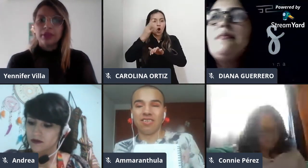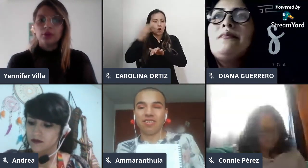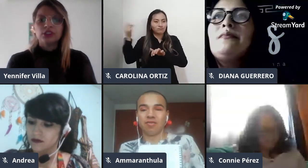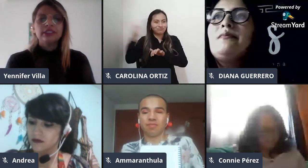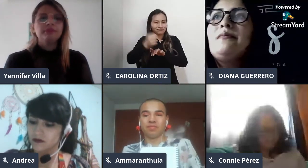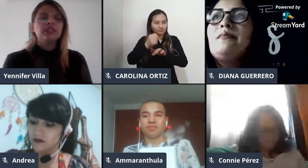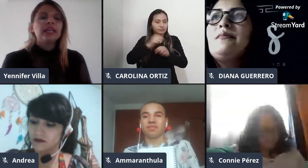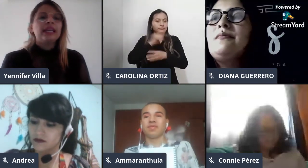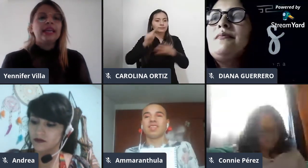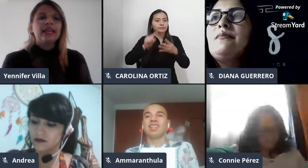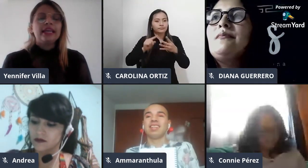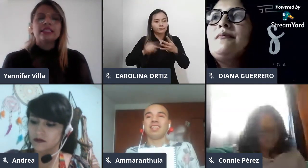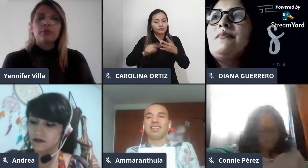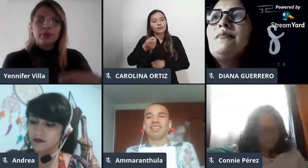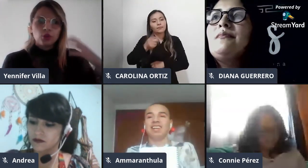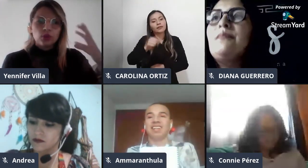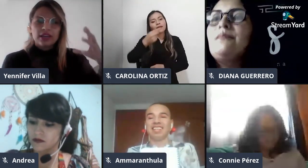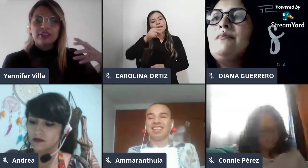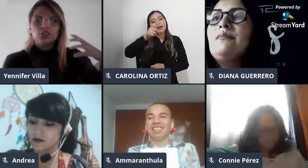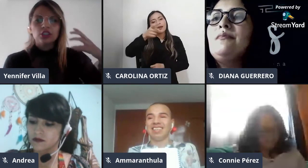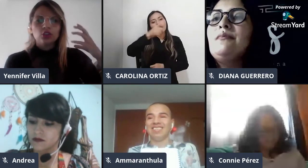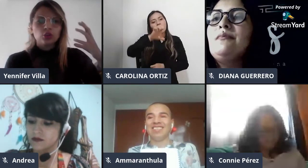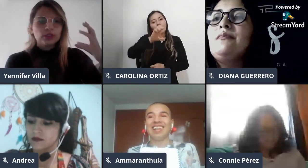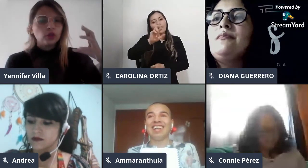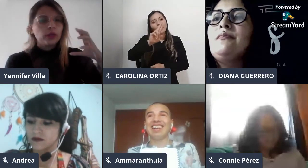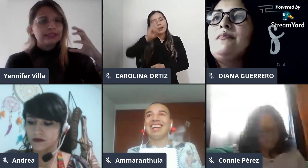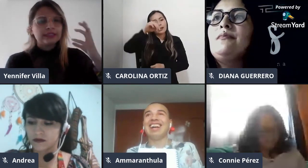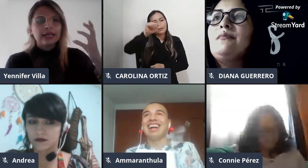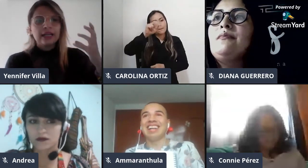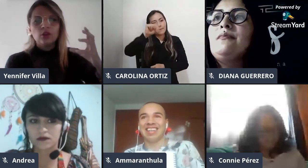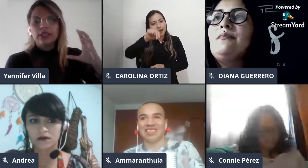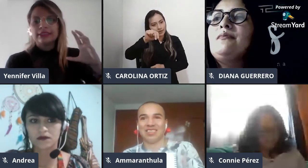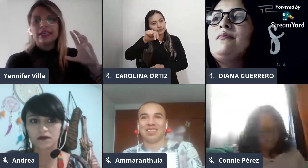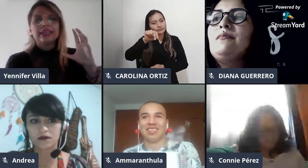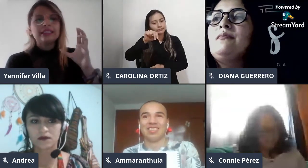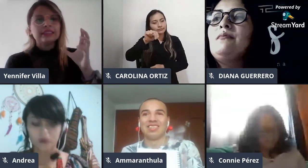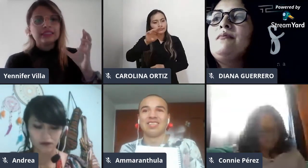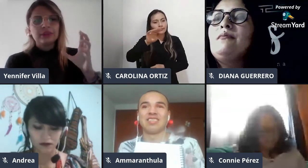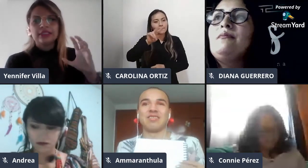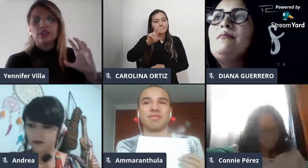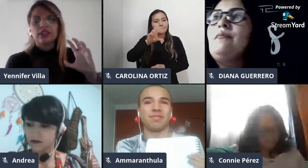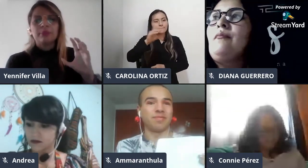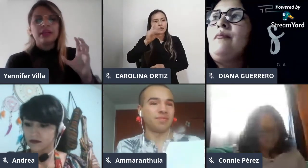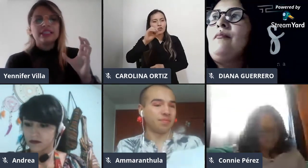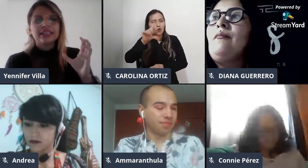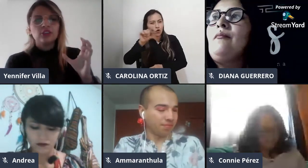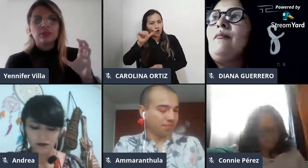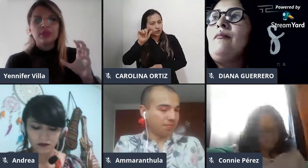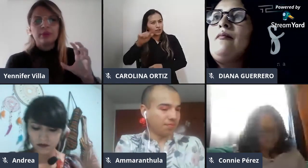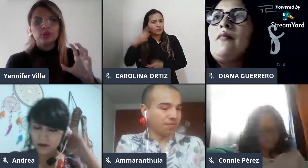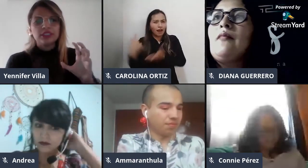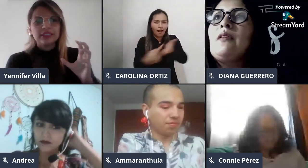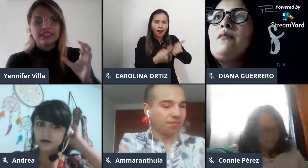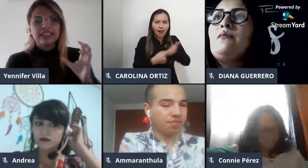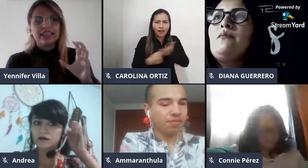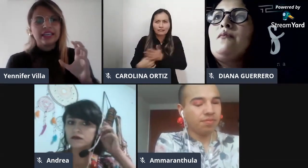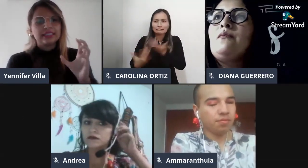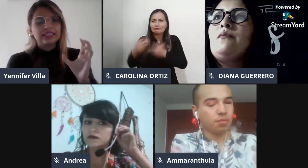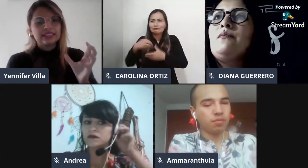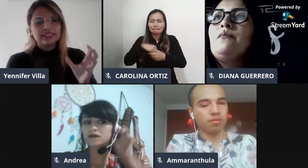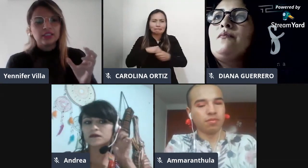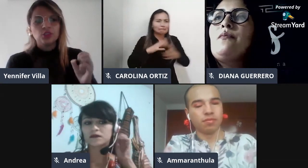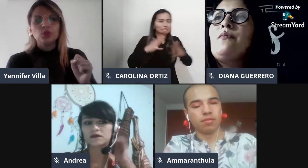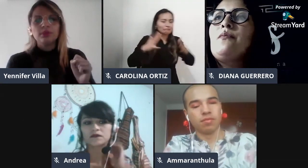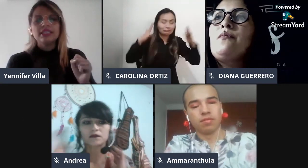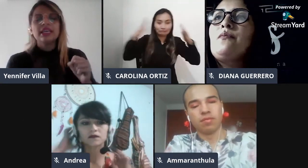también Germán Bedoya. En ese momento hubo una reflexión en torno a todo el Estado y esta crisis civilizatoria que parece que no terminamos de entender y